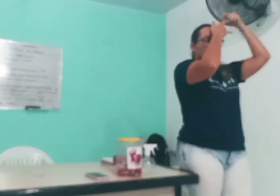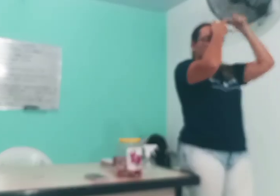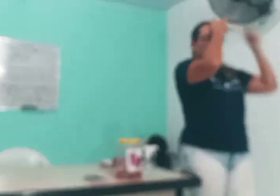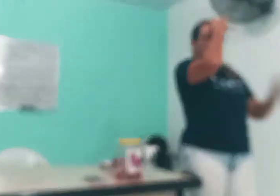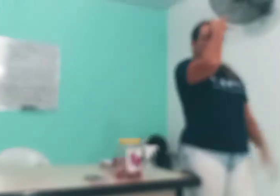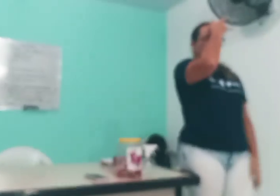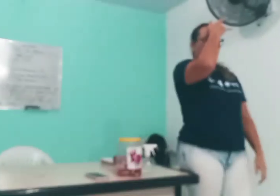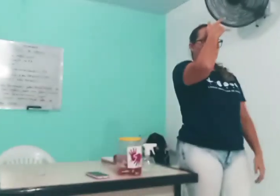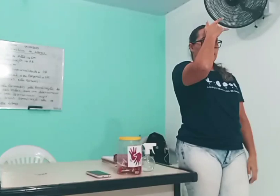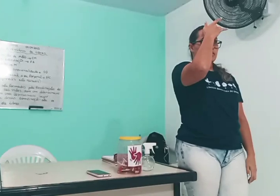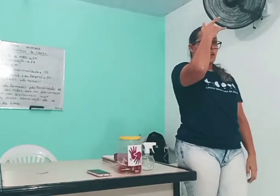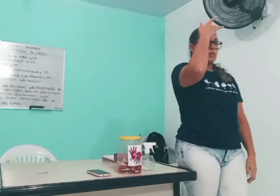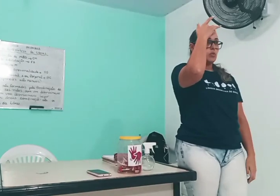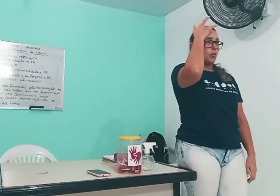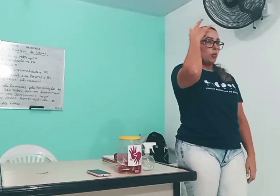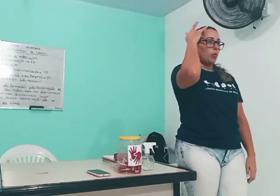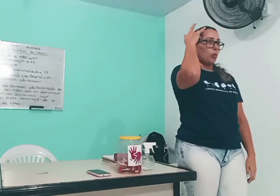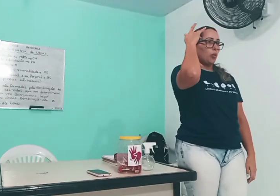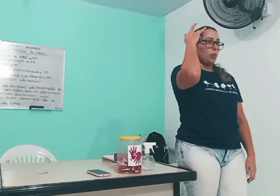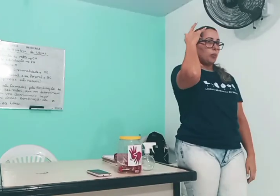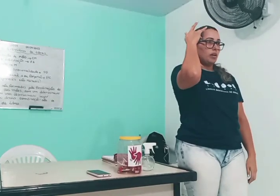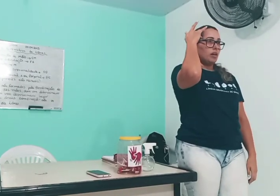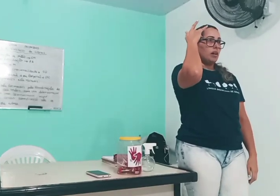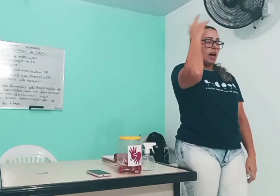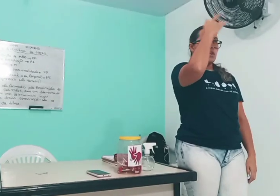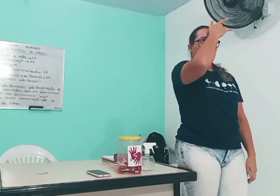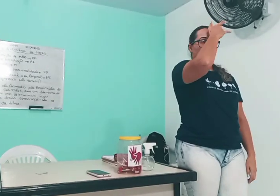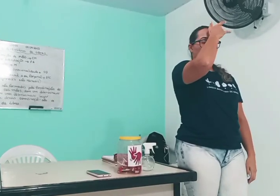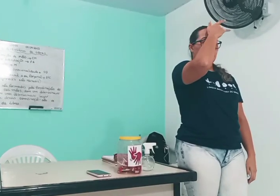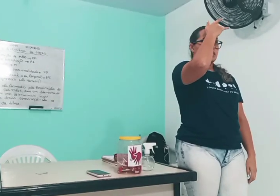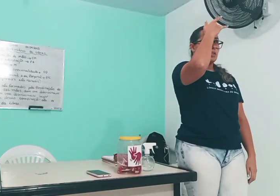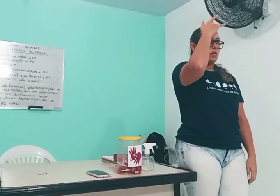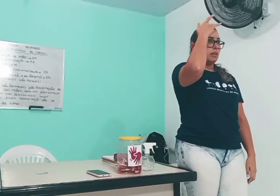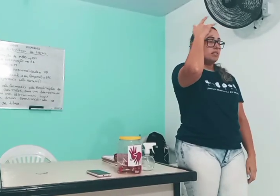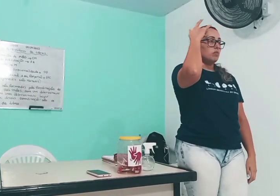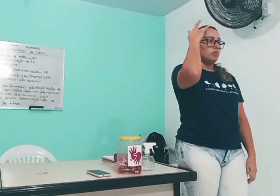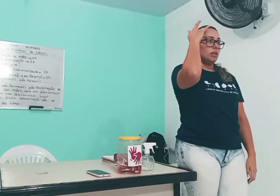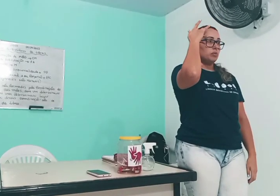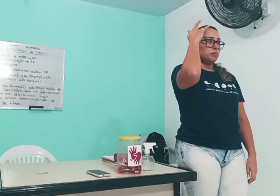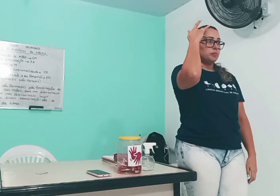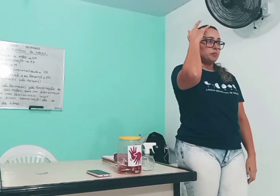para lá, para ficar mais fácil. Aí eu faço esse movimento.